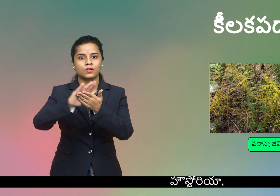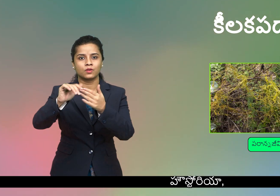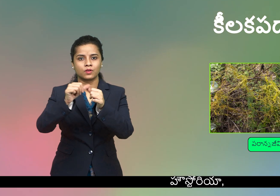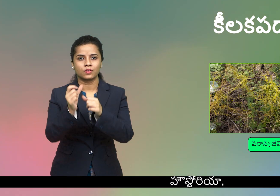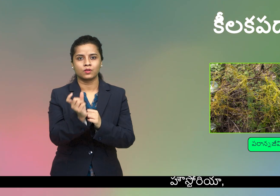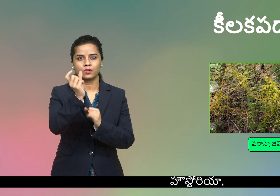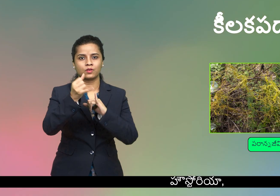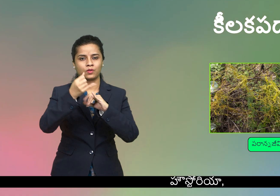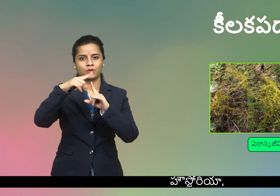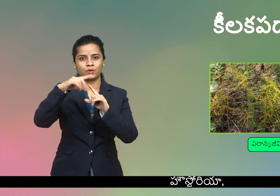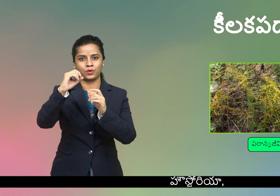హౌస్టోరియా,